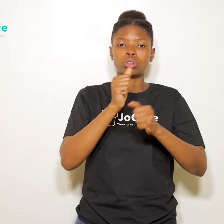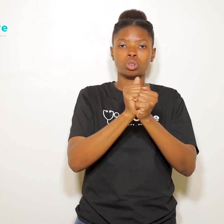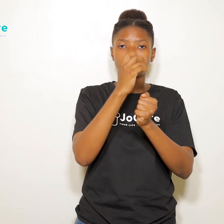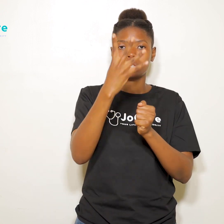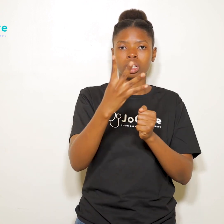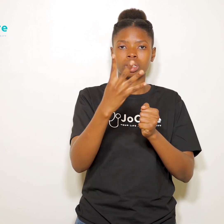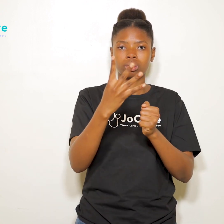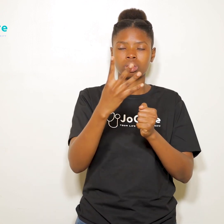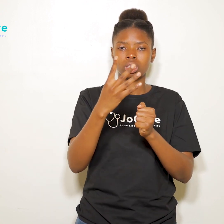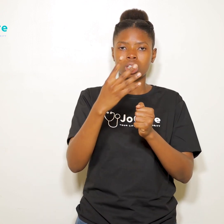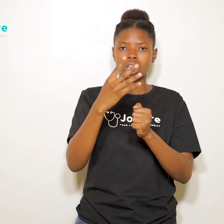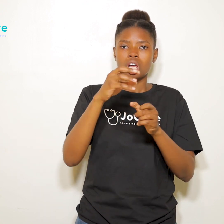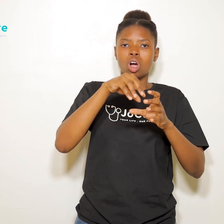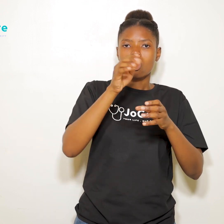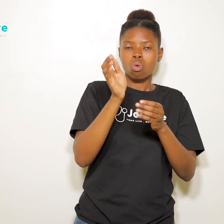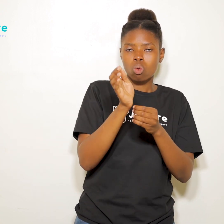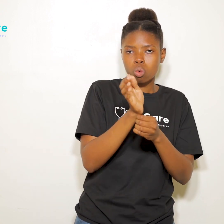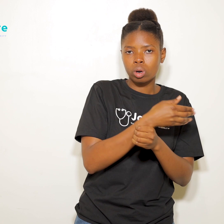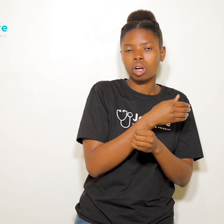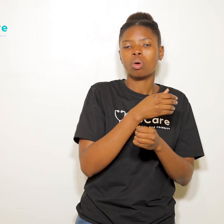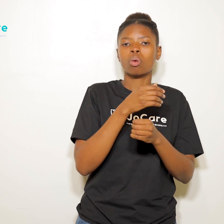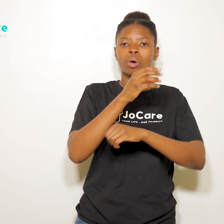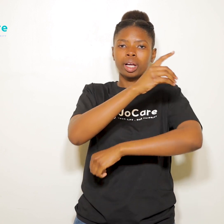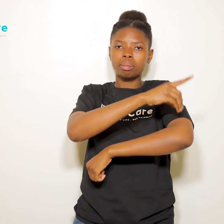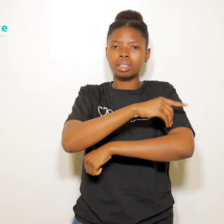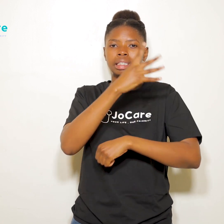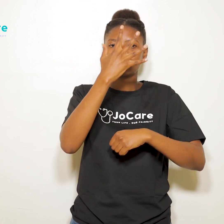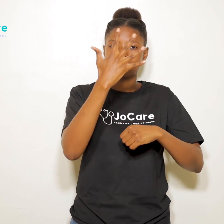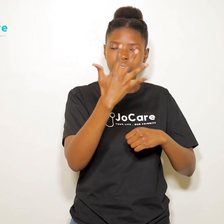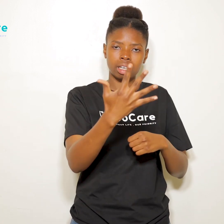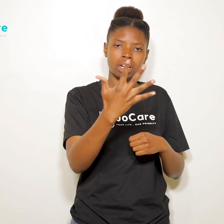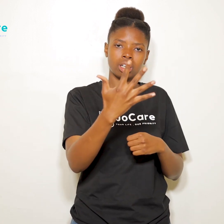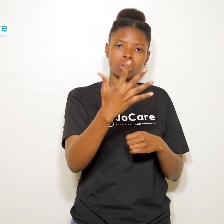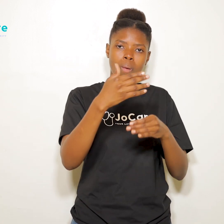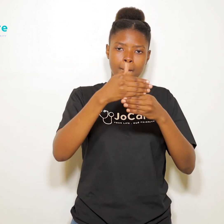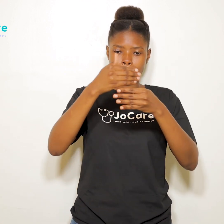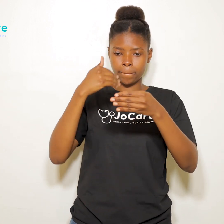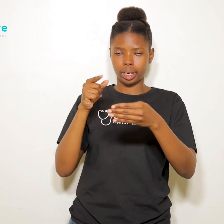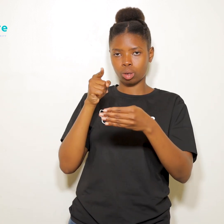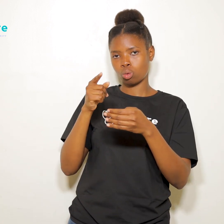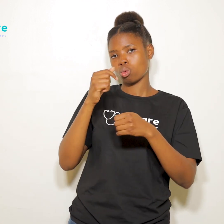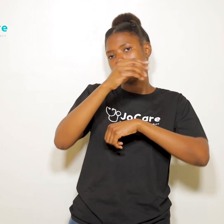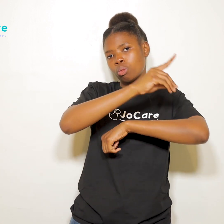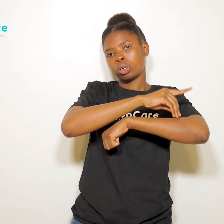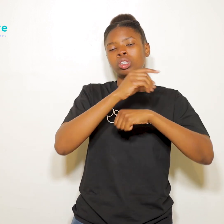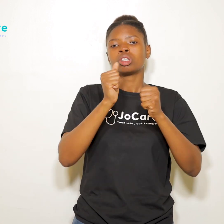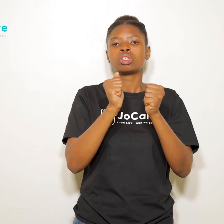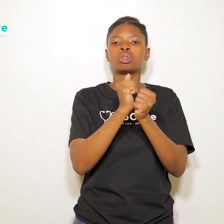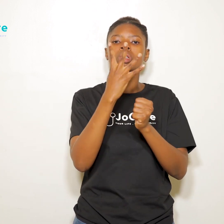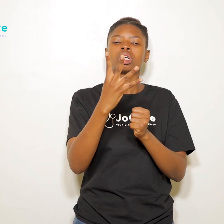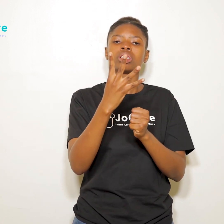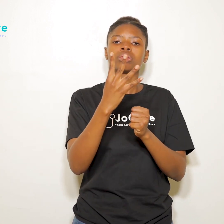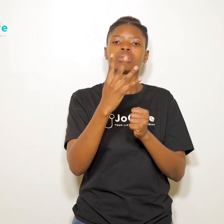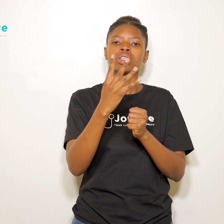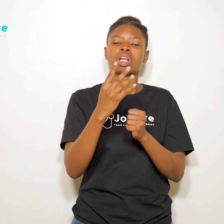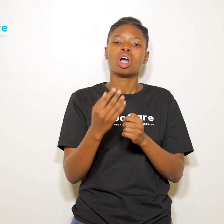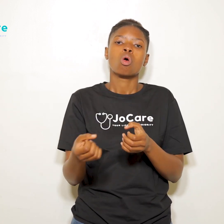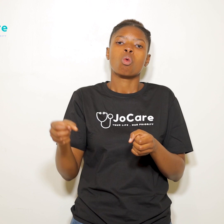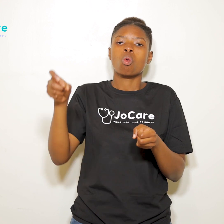ukuraho iminsi byibuze 5 mbere y'uko iyo munsi wa 14 ugera, ukongeraho nyuma iminsi 2